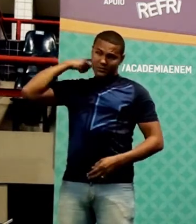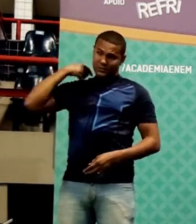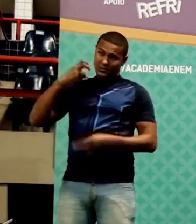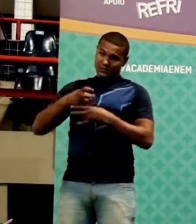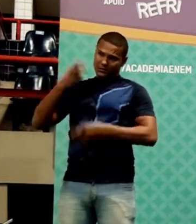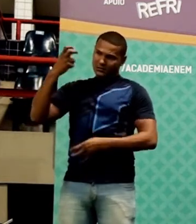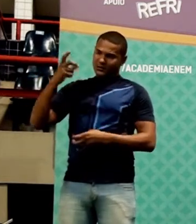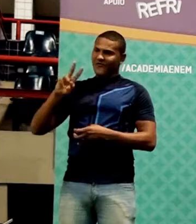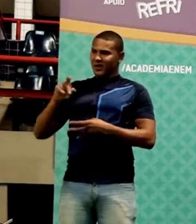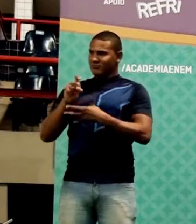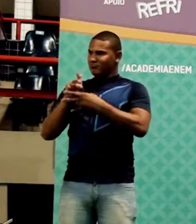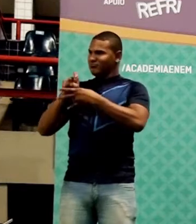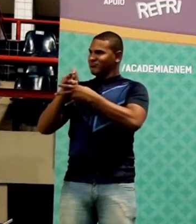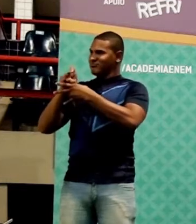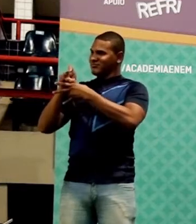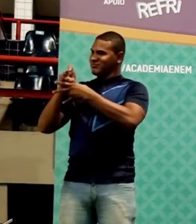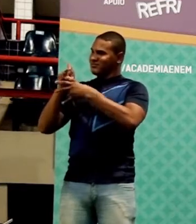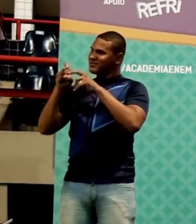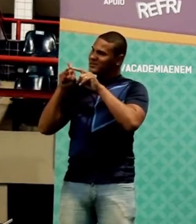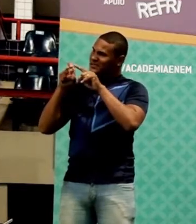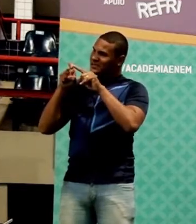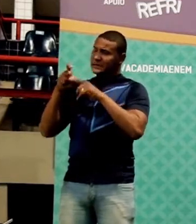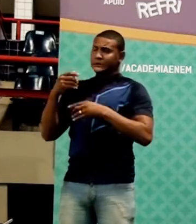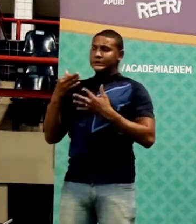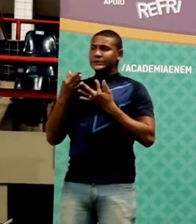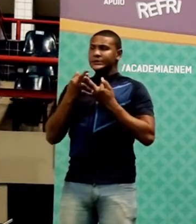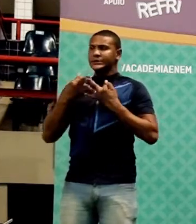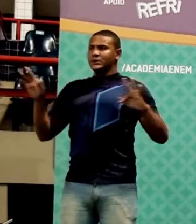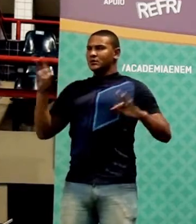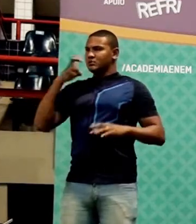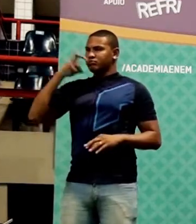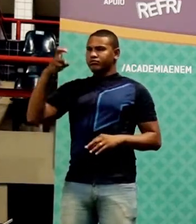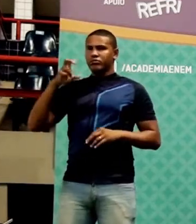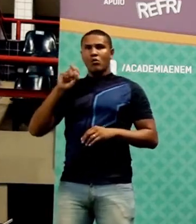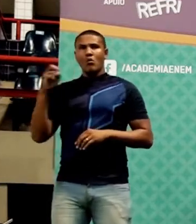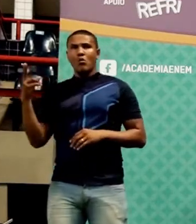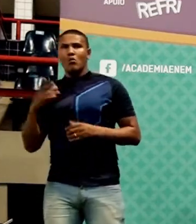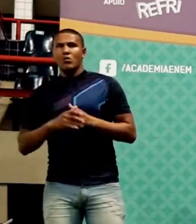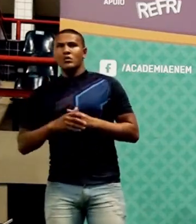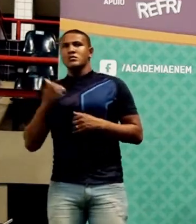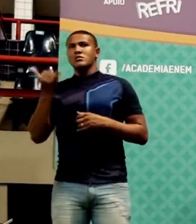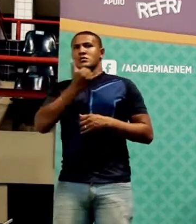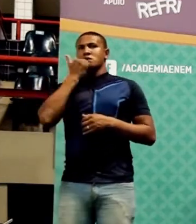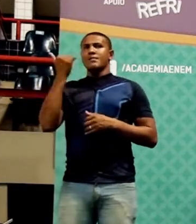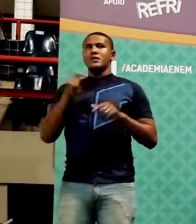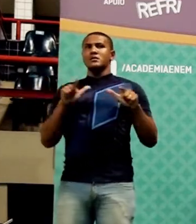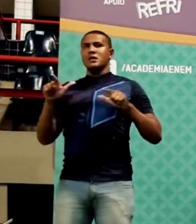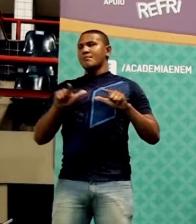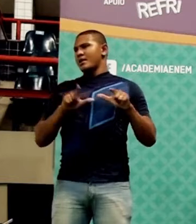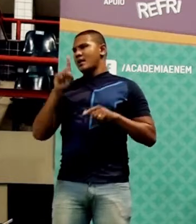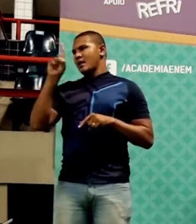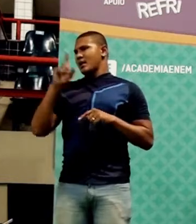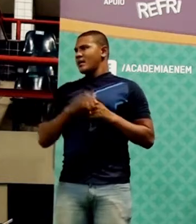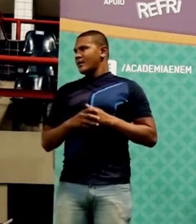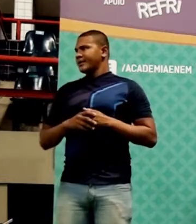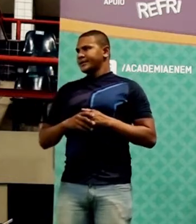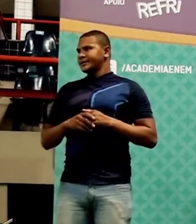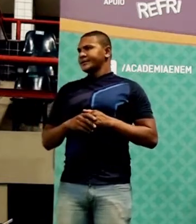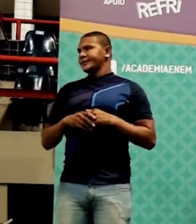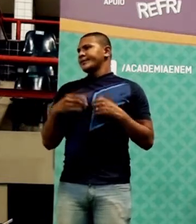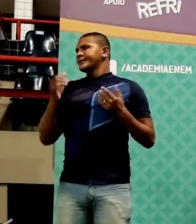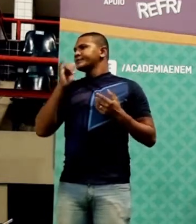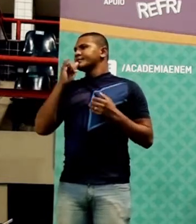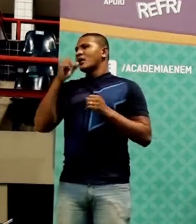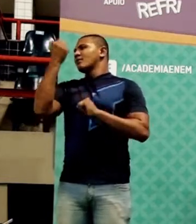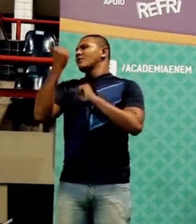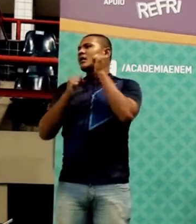naquela posição, ou todo o tempo com aquele pé ali na máquina de costura, dependendo do trabalho que você faça numa fábrica, né? Uma pessoa